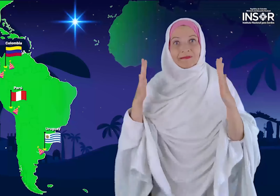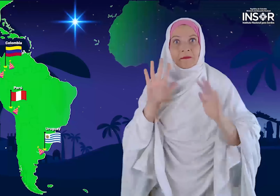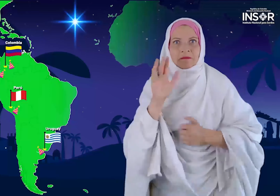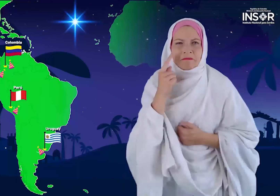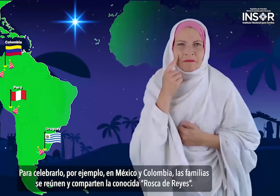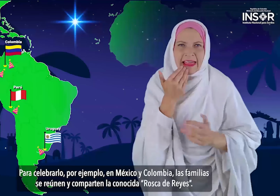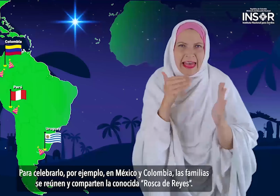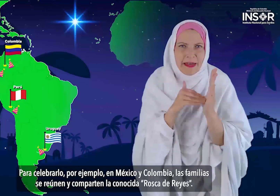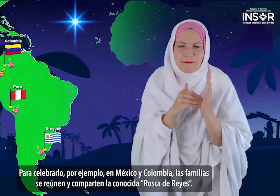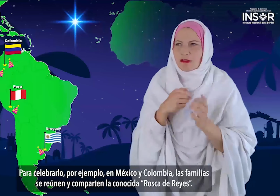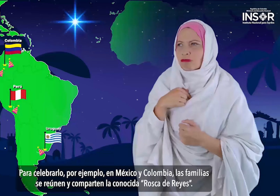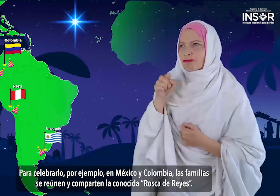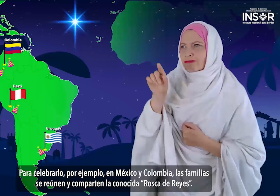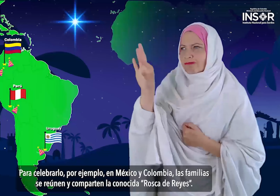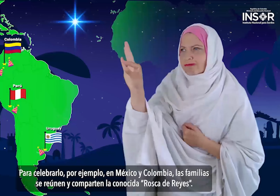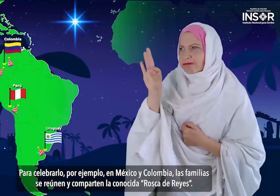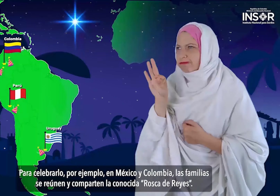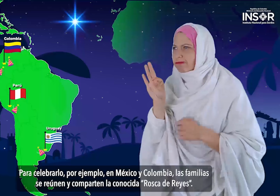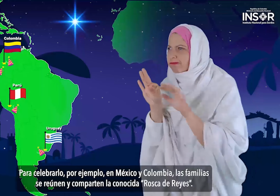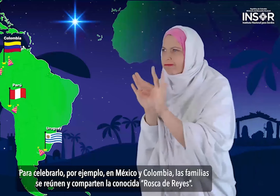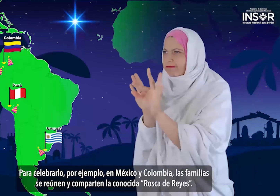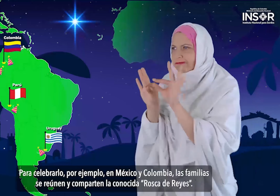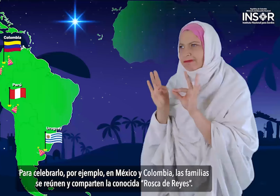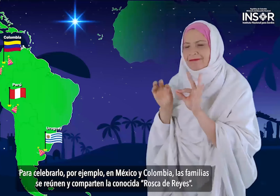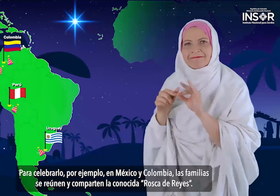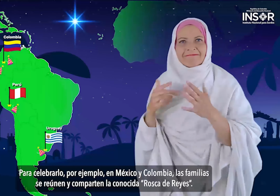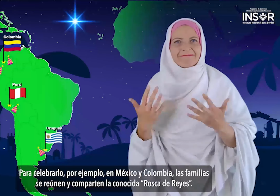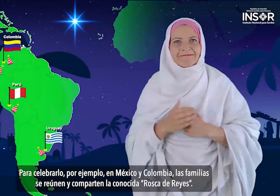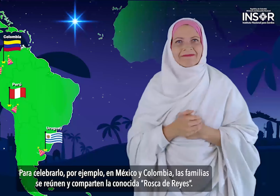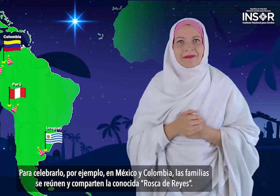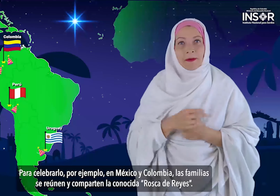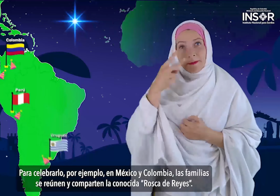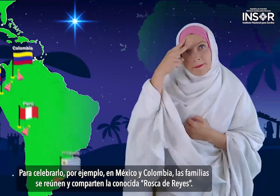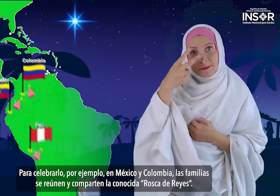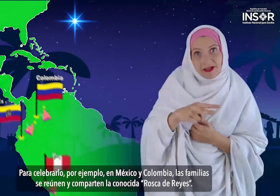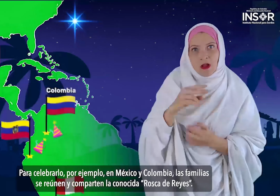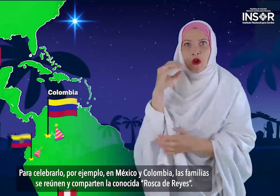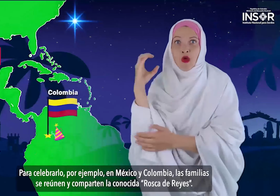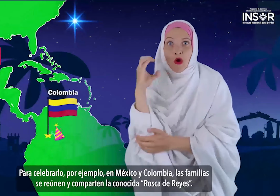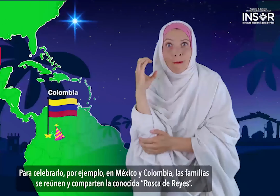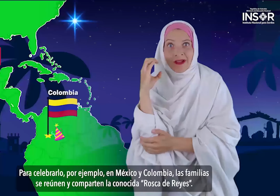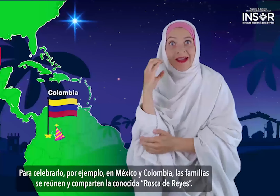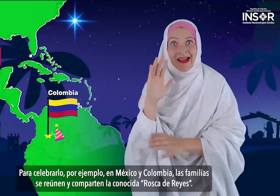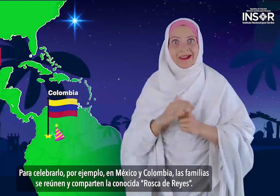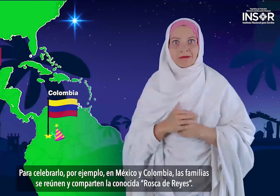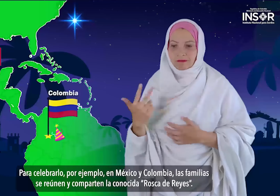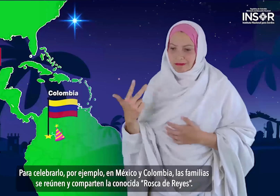Para celebrarlo, por ejemplo, en México y Colombia, las